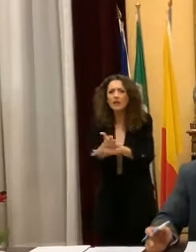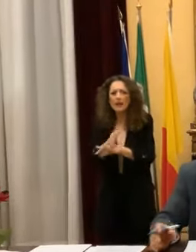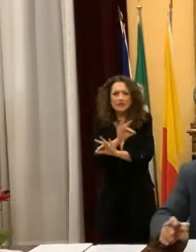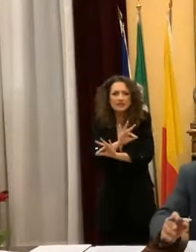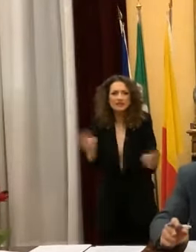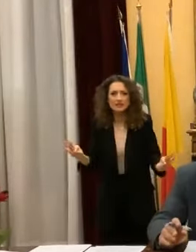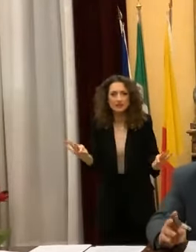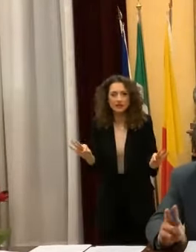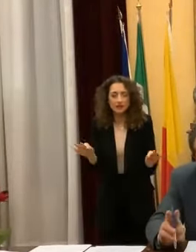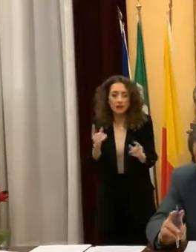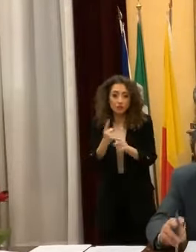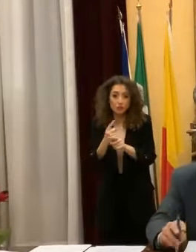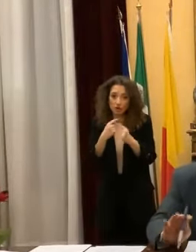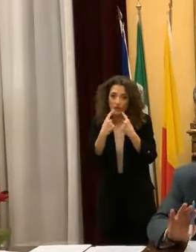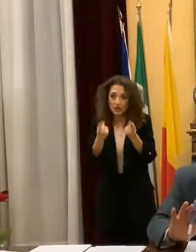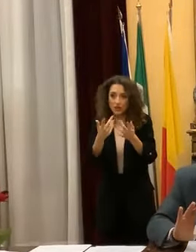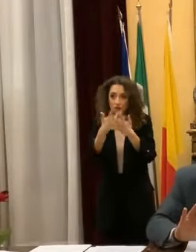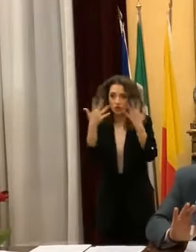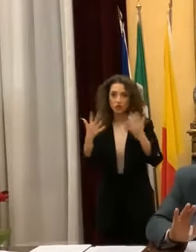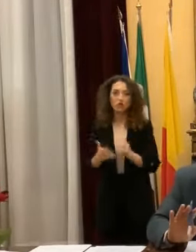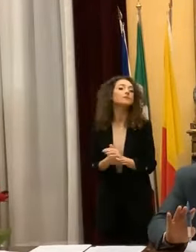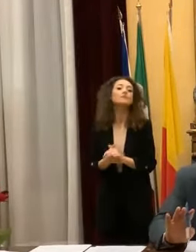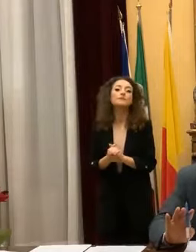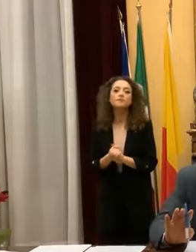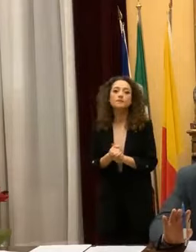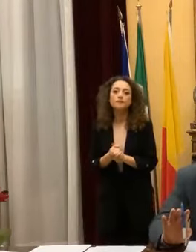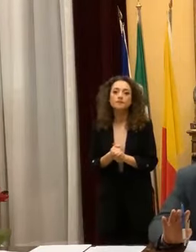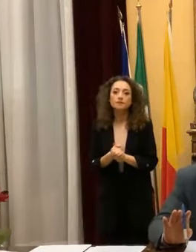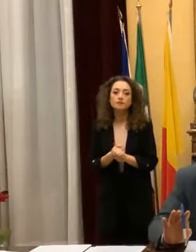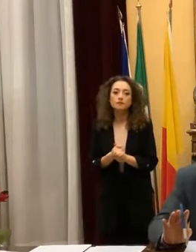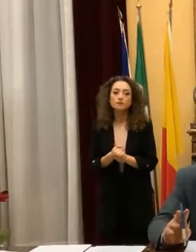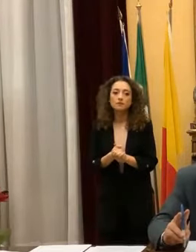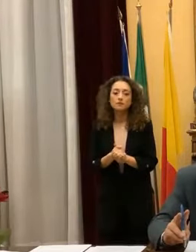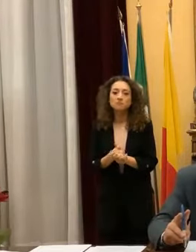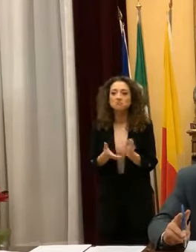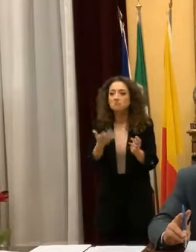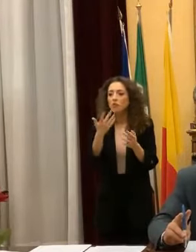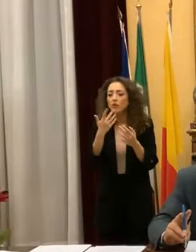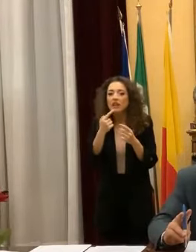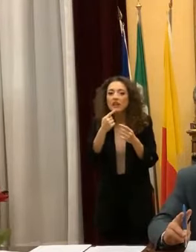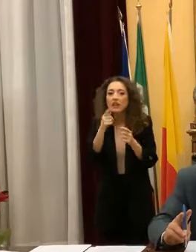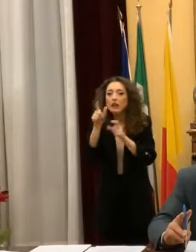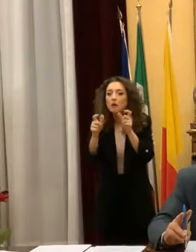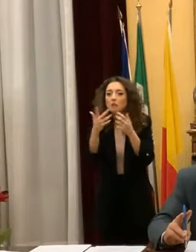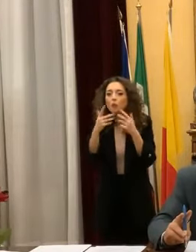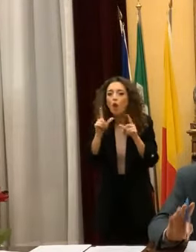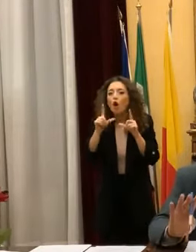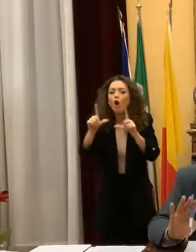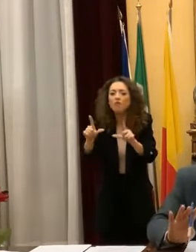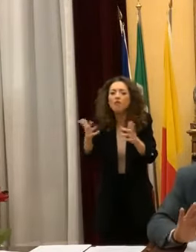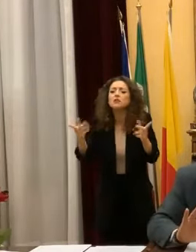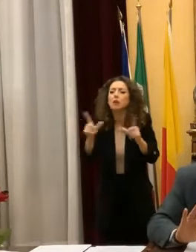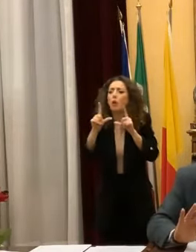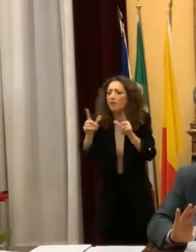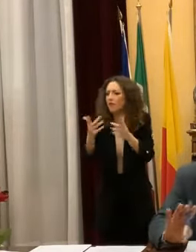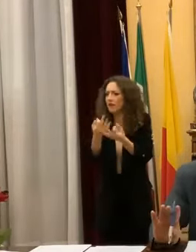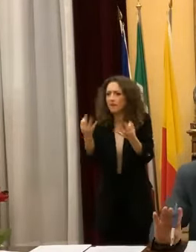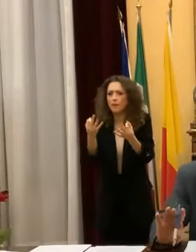E bisogna dirlo, eh. Poi chi si offenda, chi si vuole offendere, si offenda. Per tutte